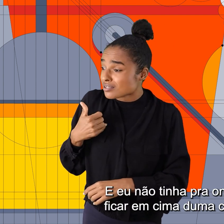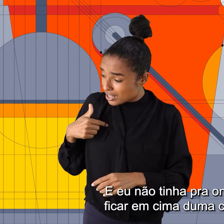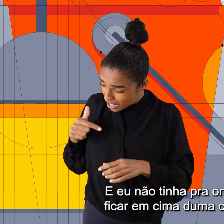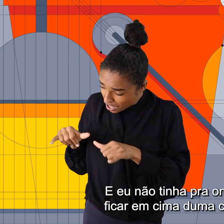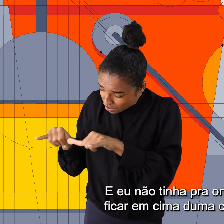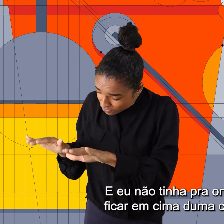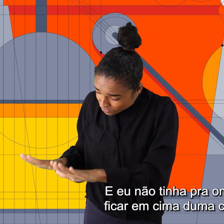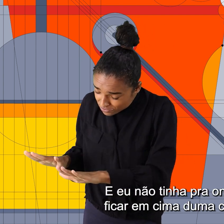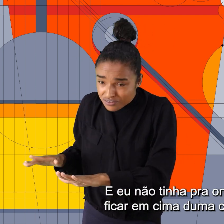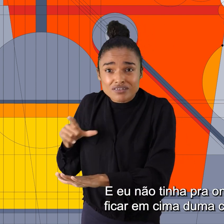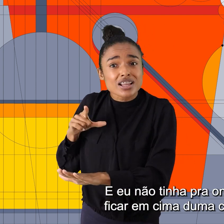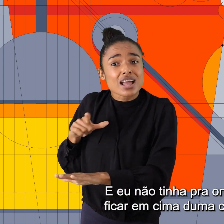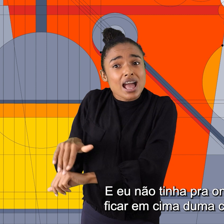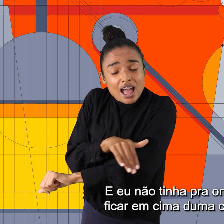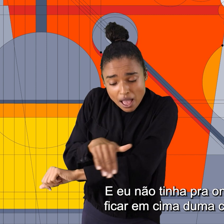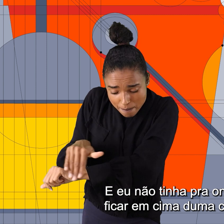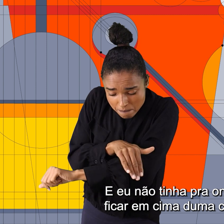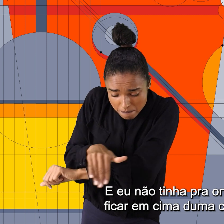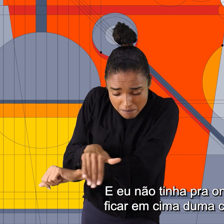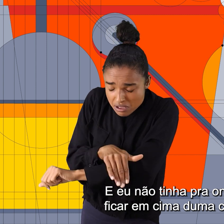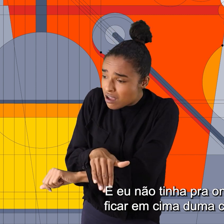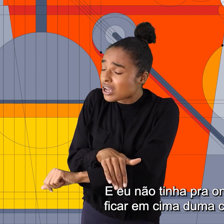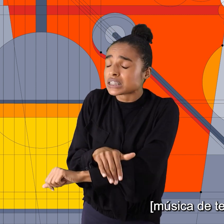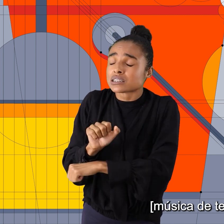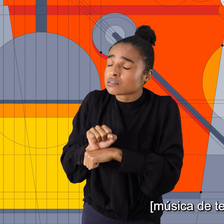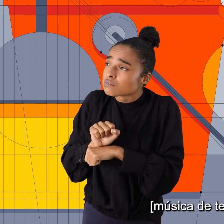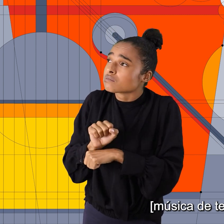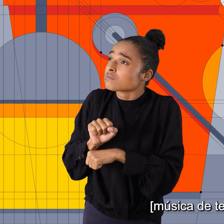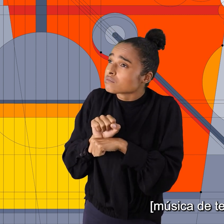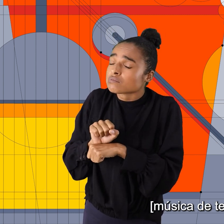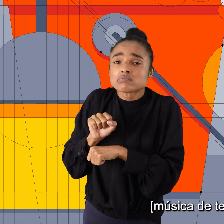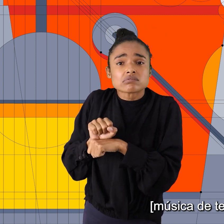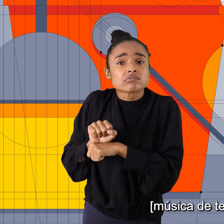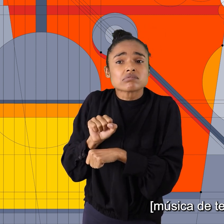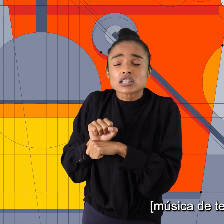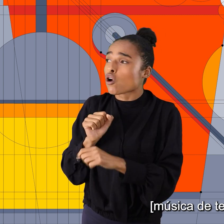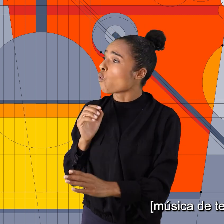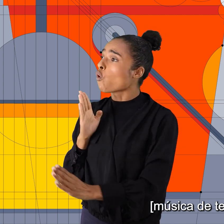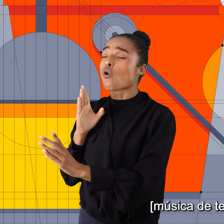eu não tinha para onde ir, eu tive que ficar em cima de uma calçada aqui.